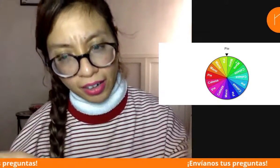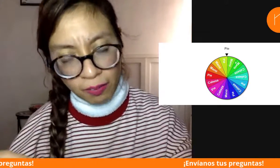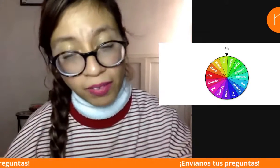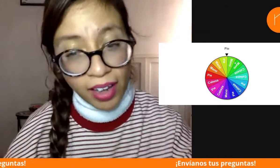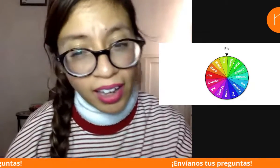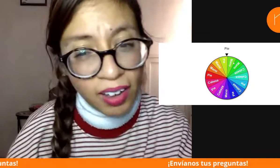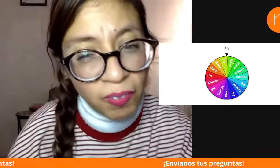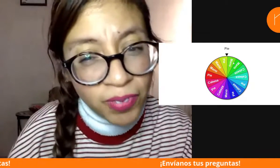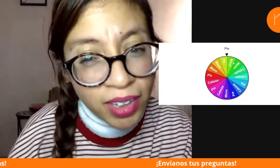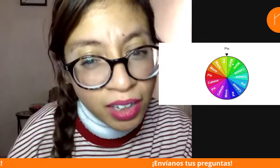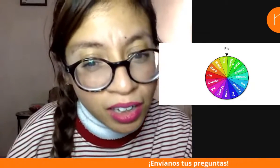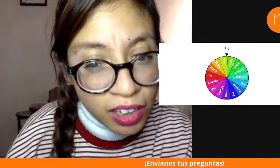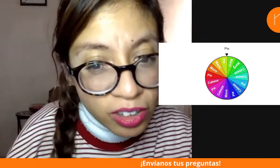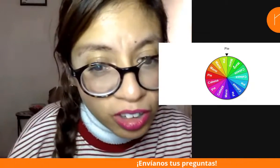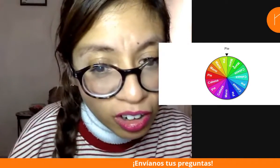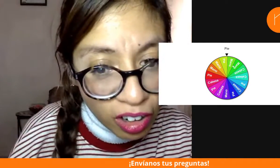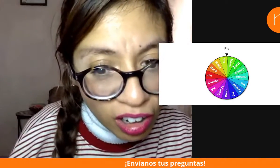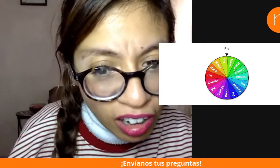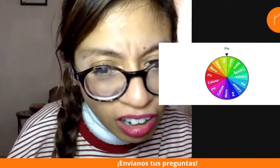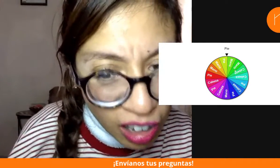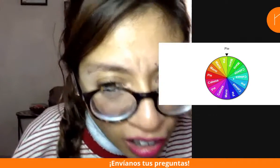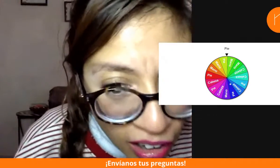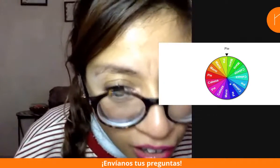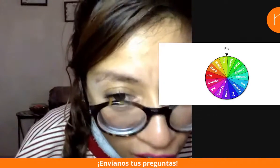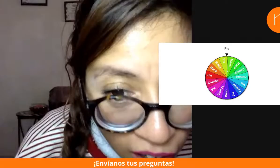Verde. Tocó.